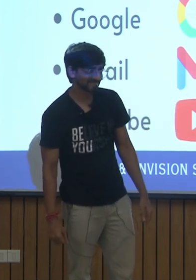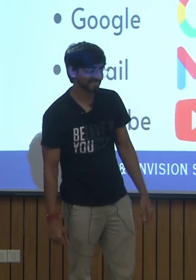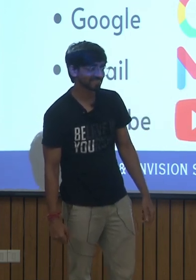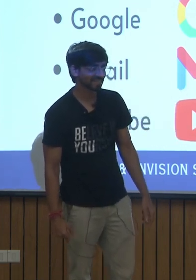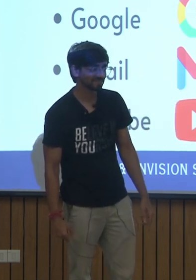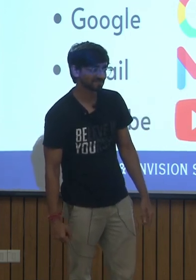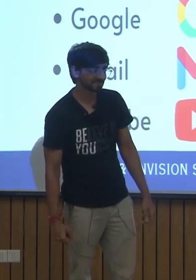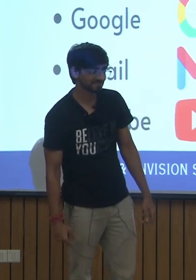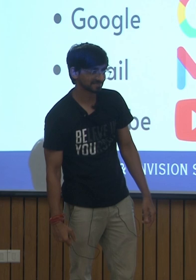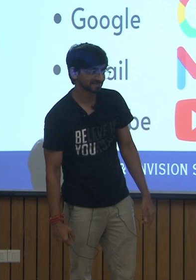इंस्टाग्राम